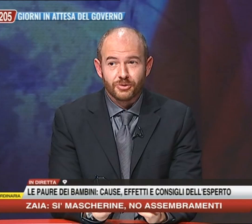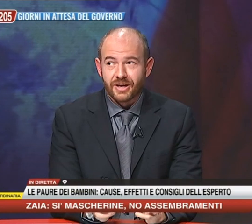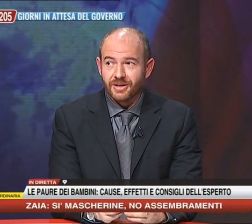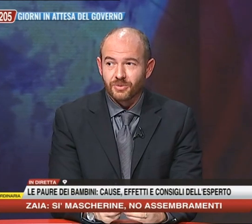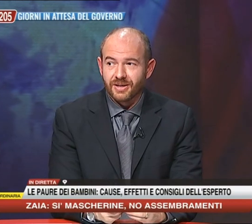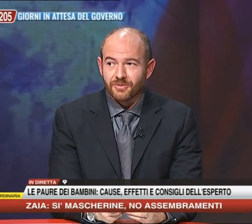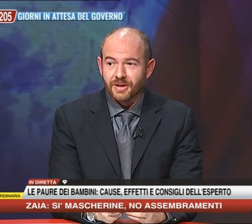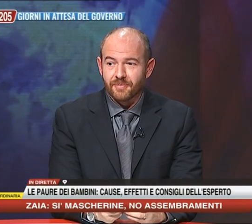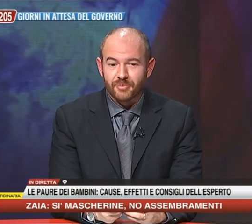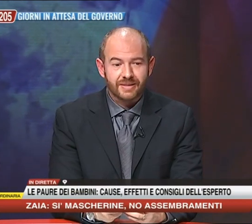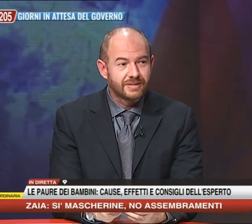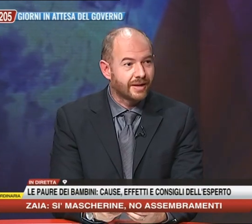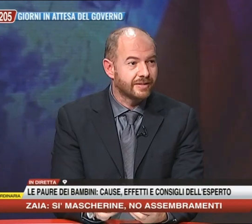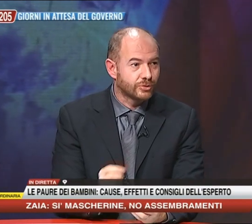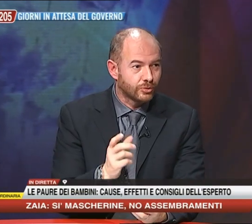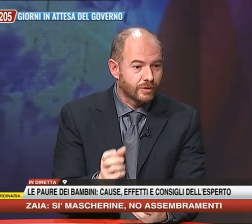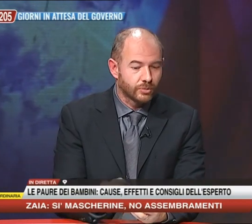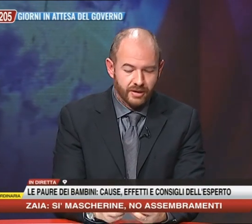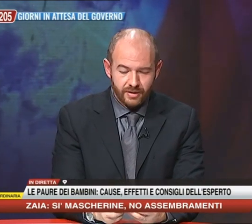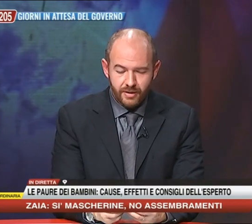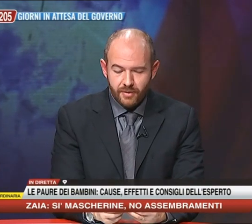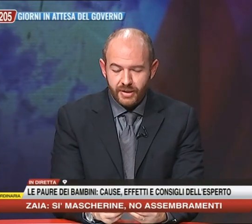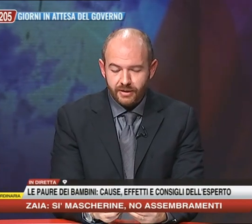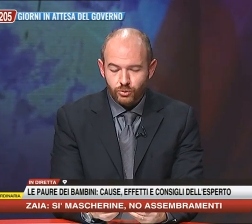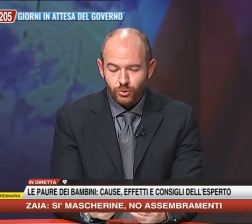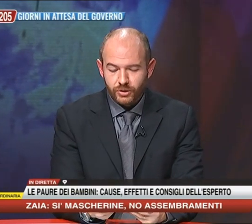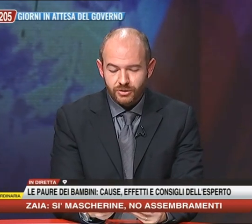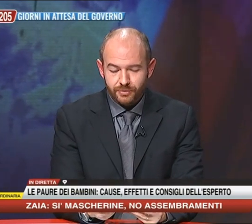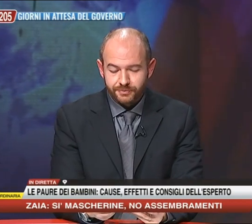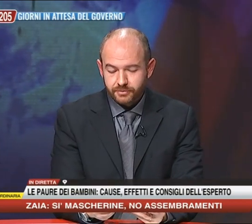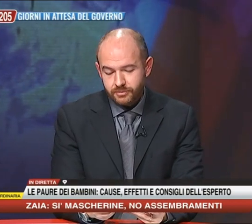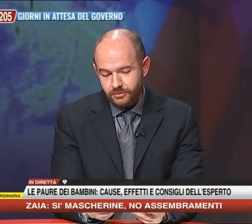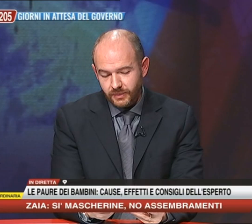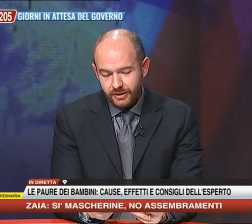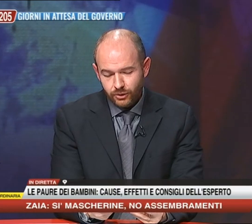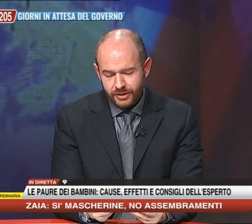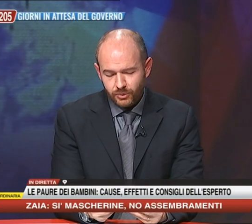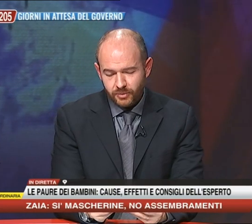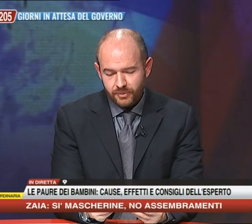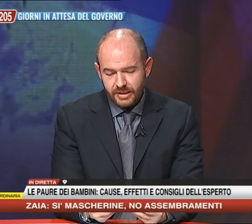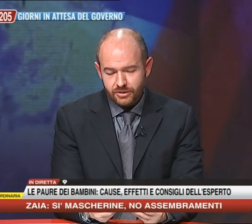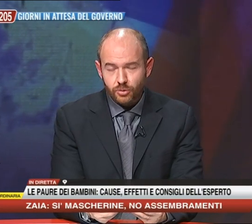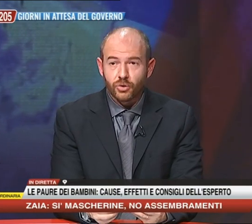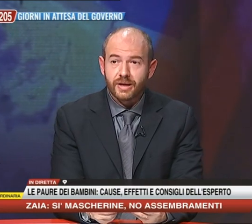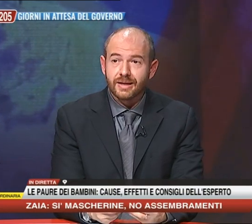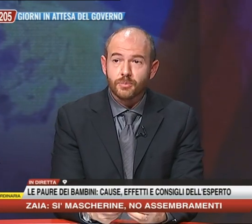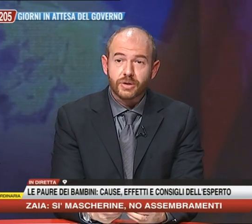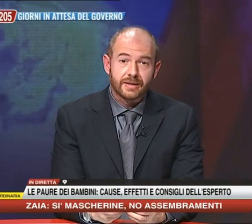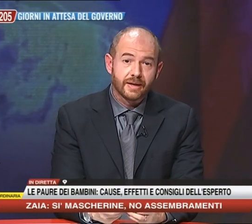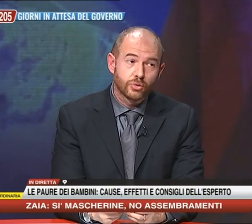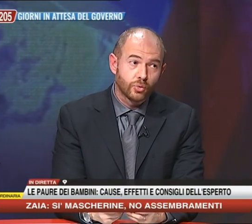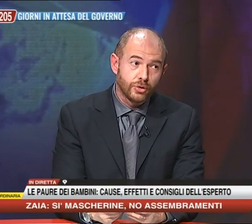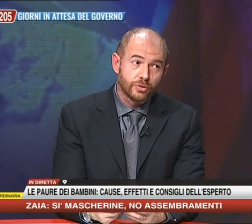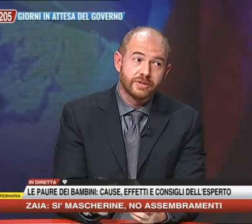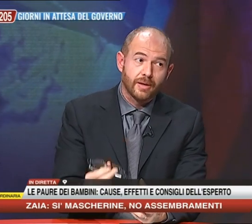anch'essa non è una particella da sottovalutare, perché in tutto questo ricordiamo che i bambini assorbono anche la